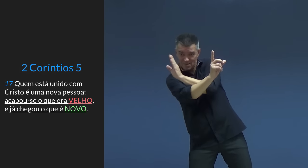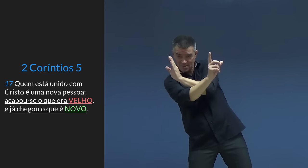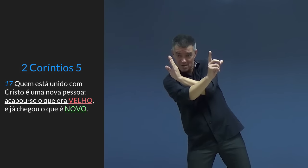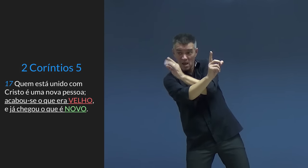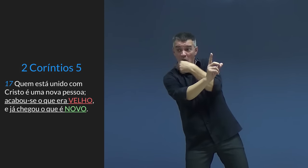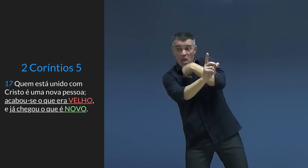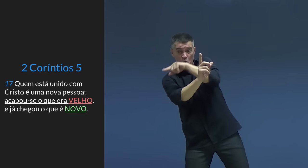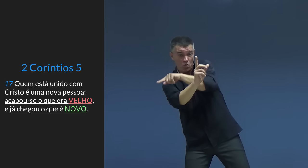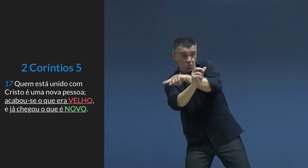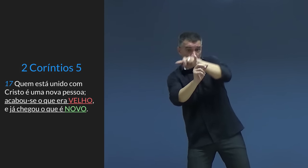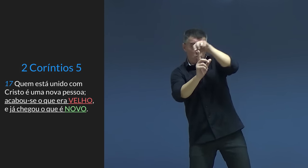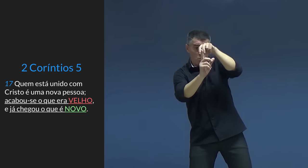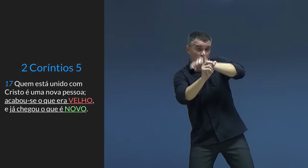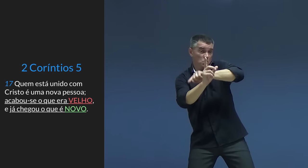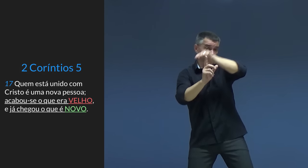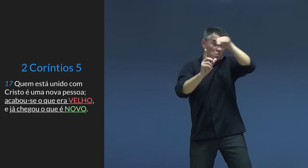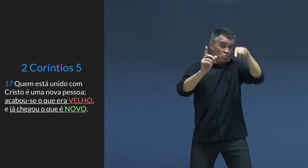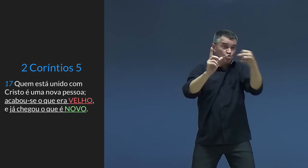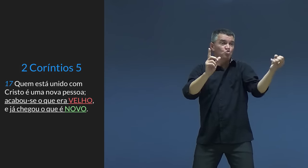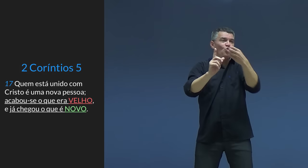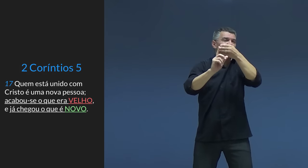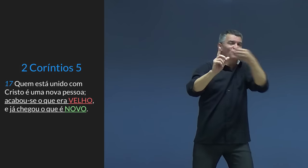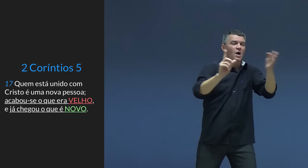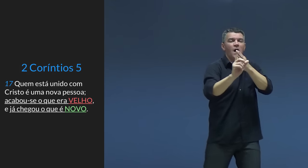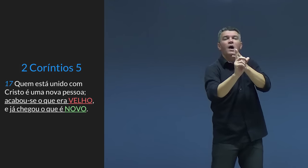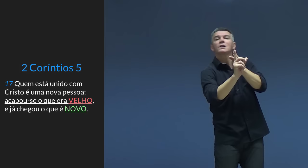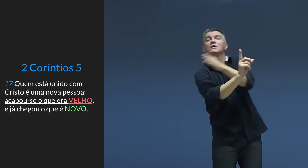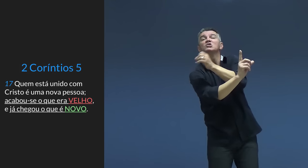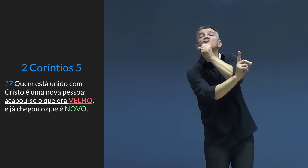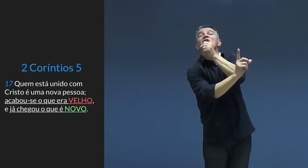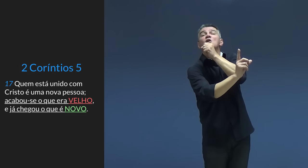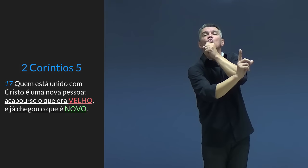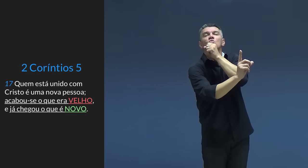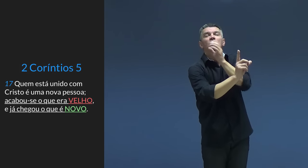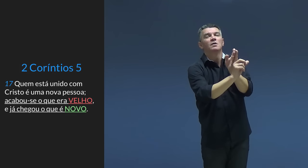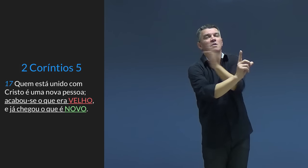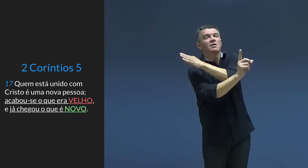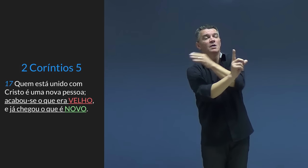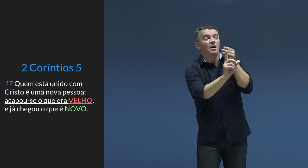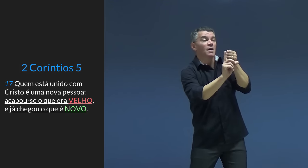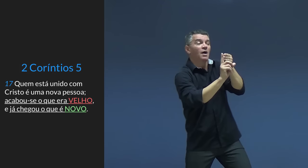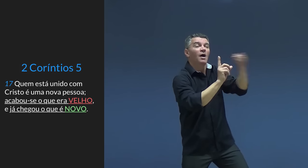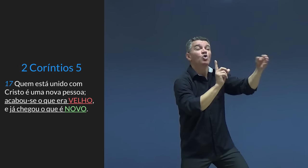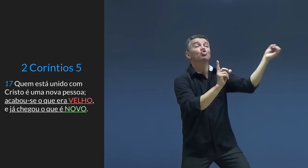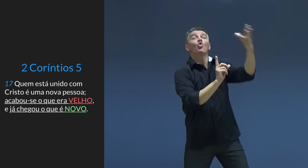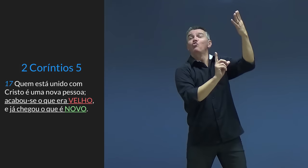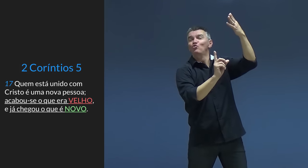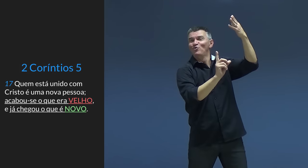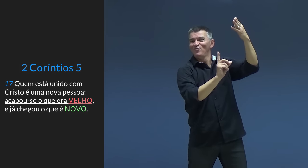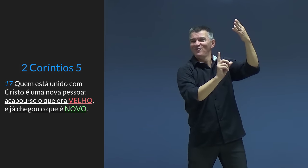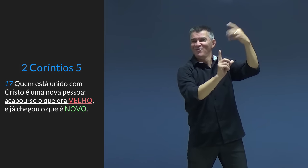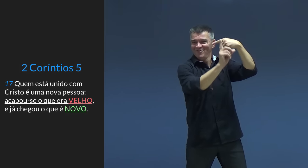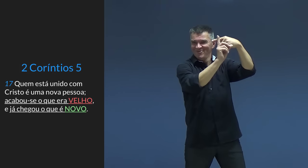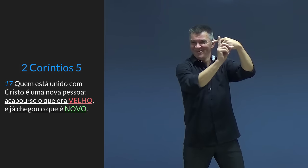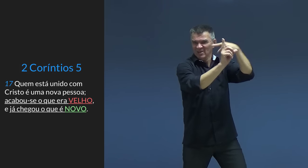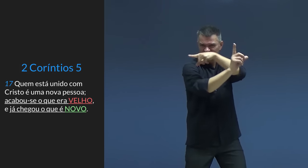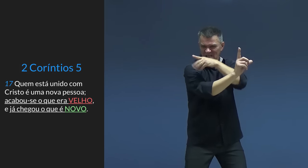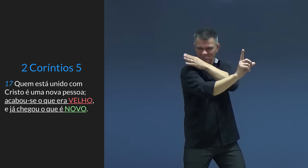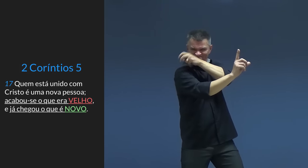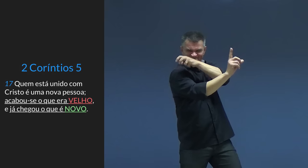mundo, e depois, a nova criatura que você é. Aqui está o velho e aqui está o novo,